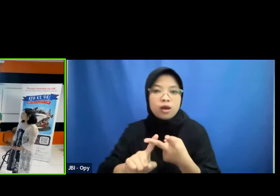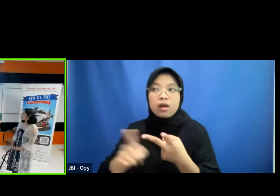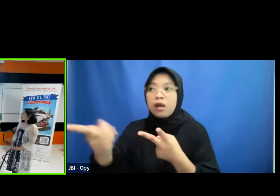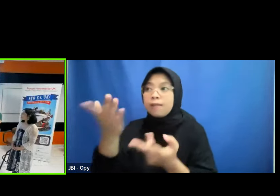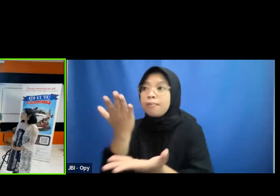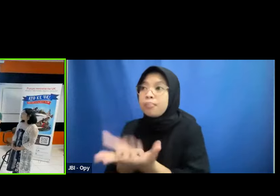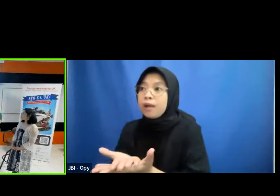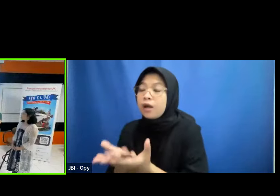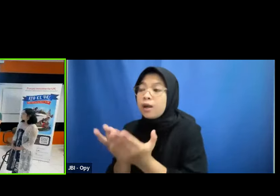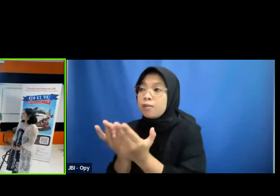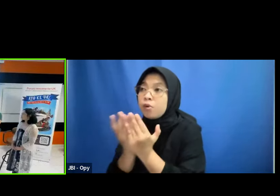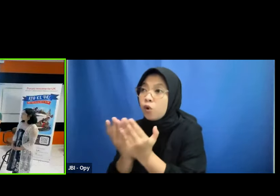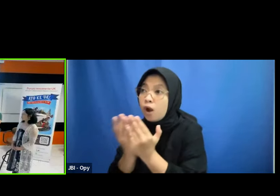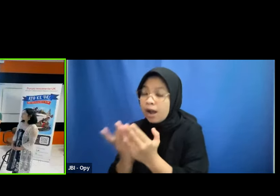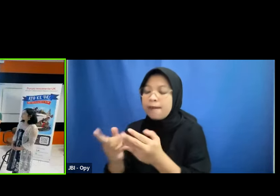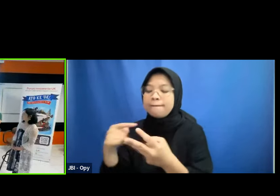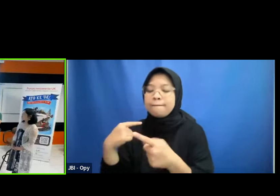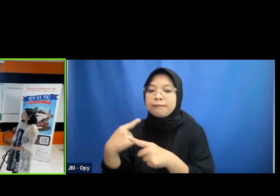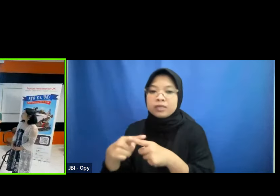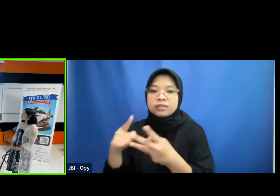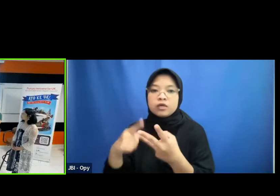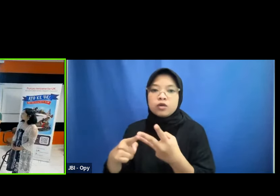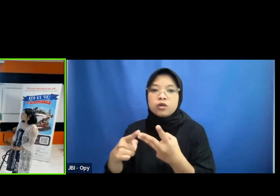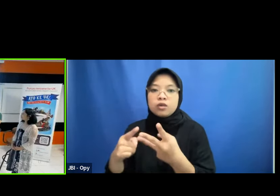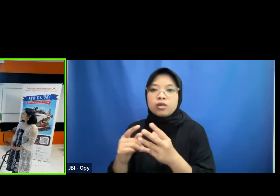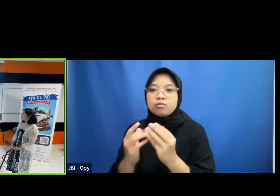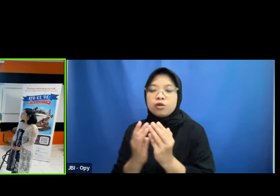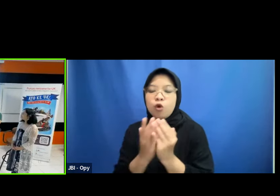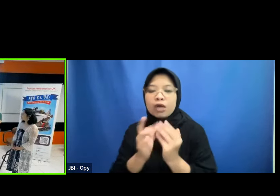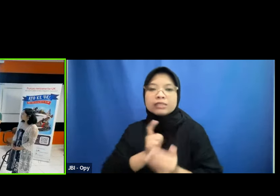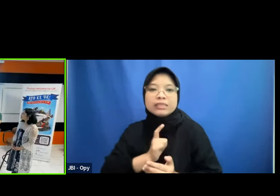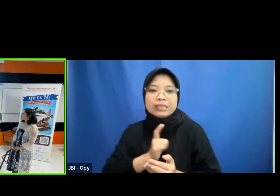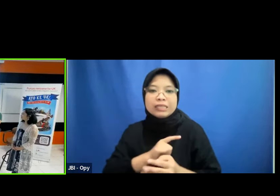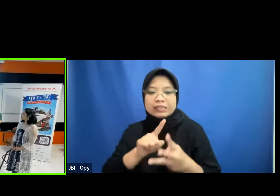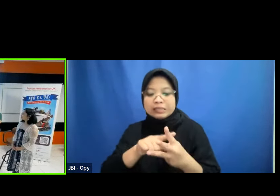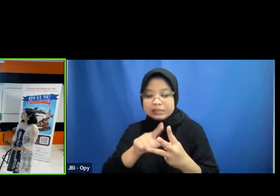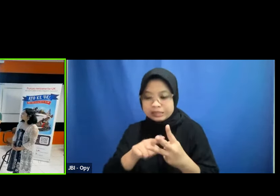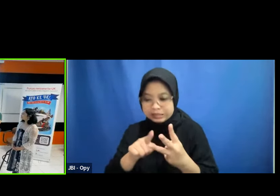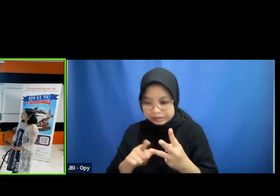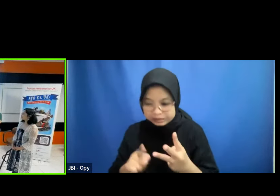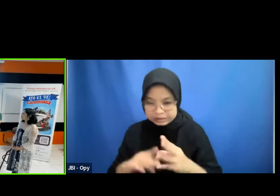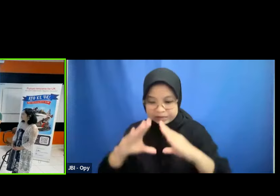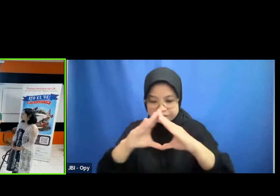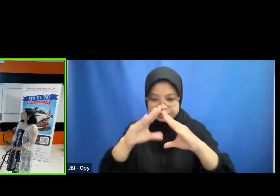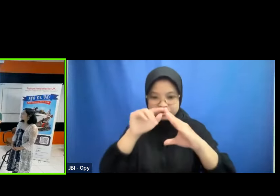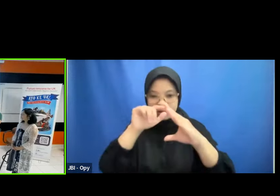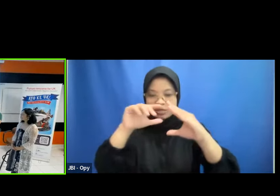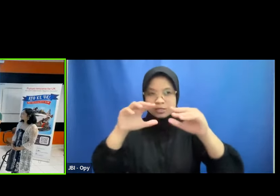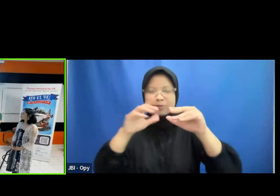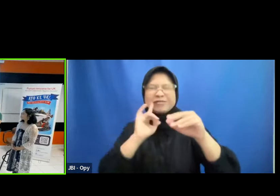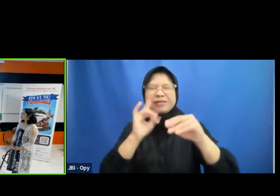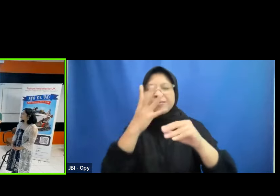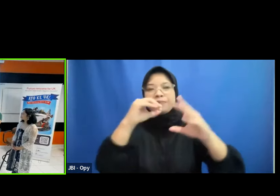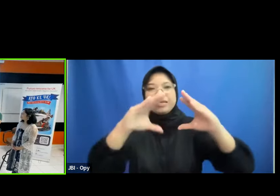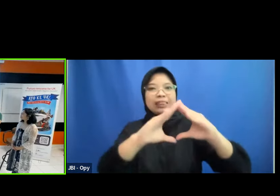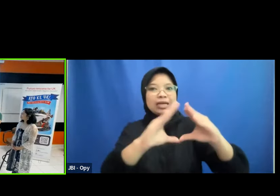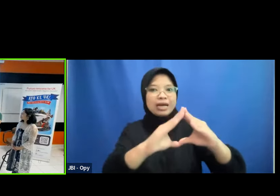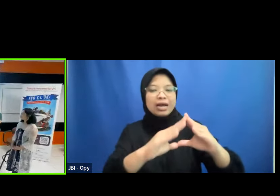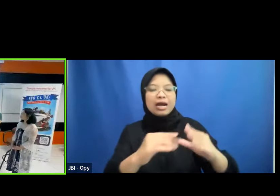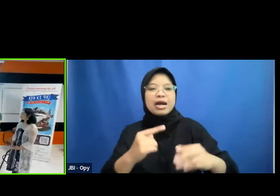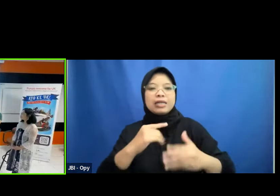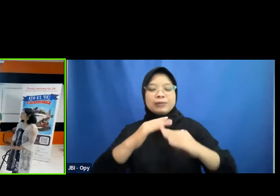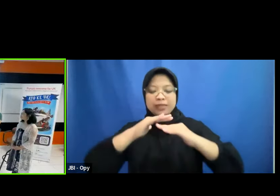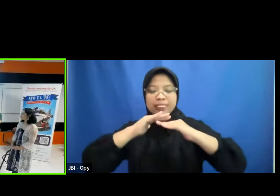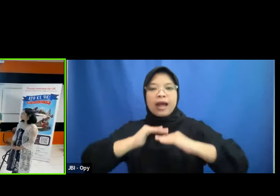doa lalu berdoa sendiri jadi ada segitiga doa gitu ya dan bagi saya itu menenangkan ya jadi menenangkan ee